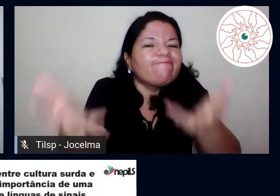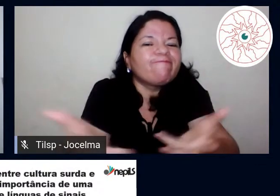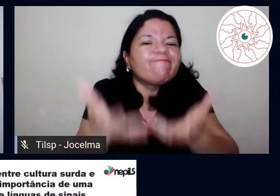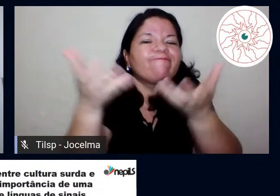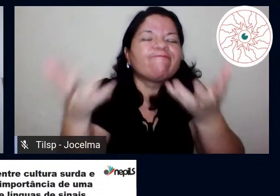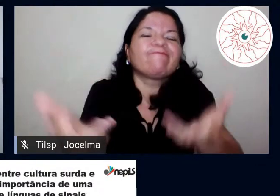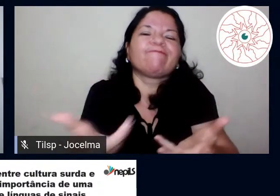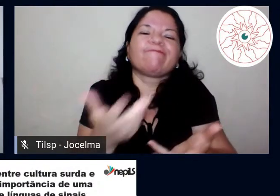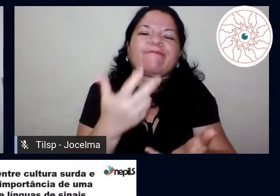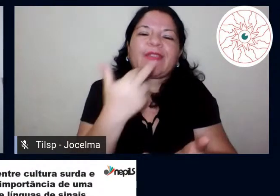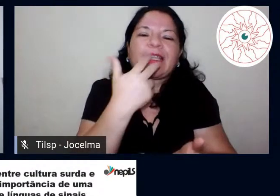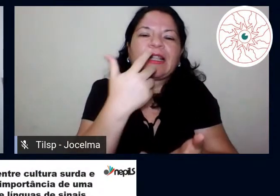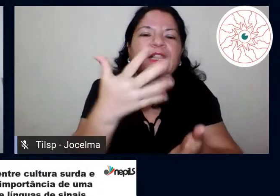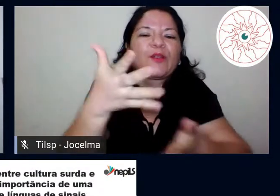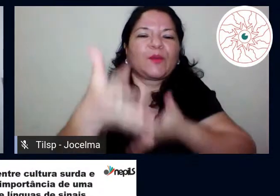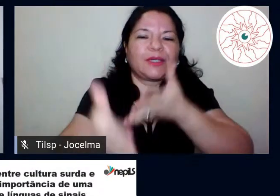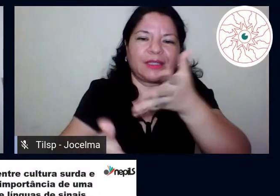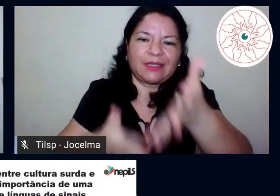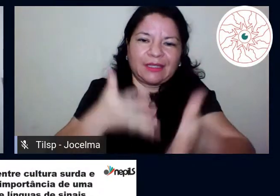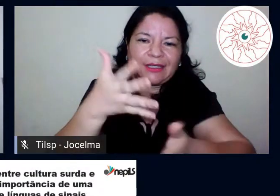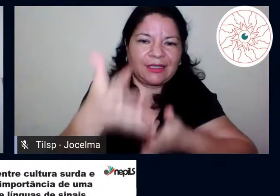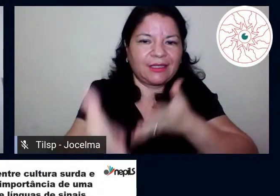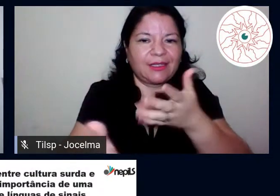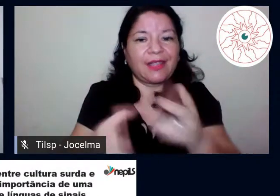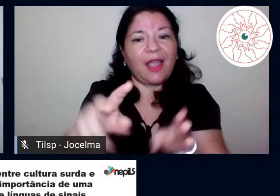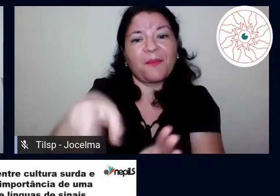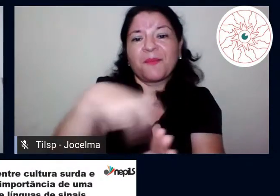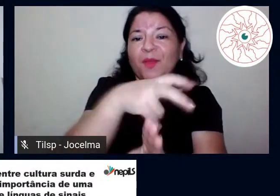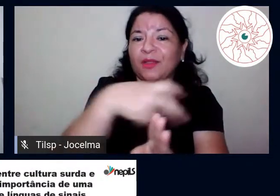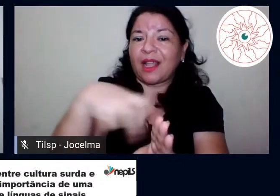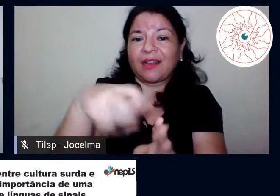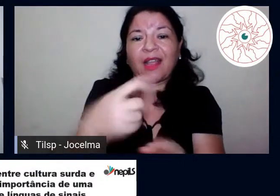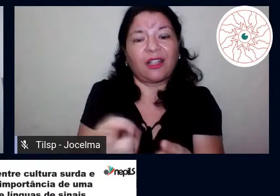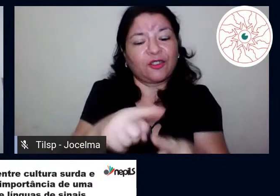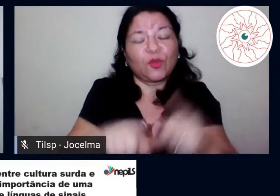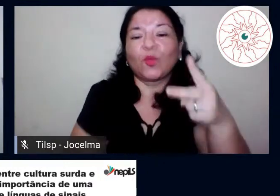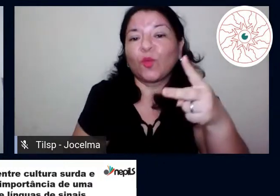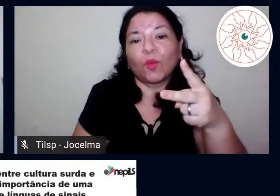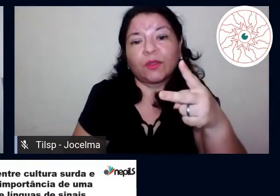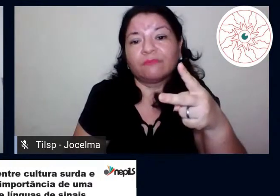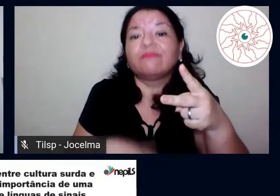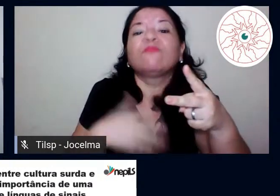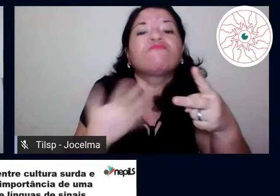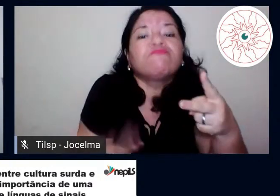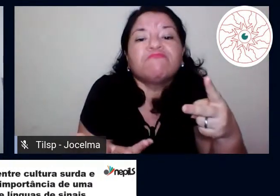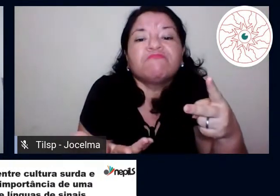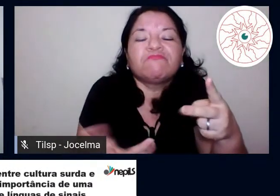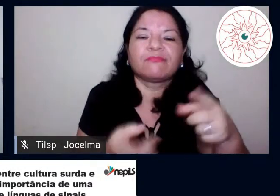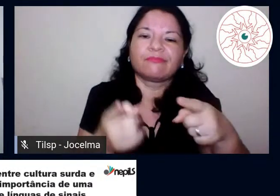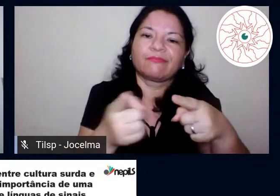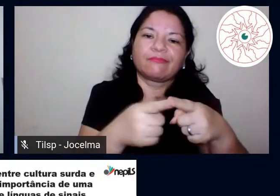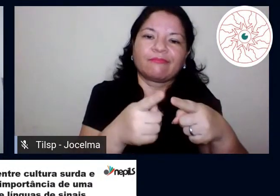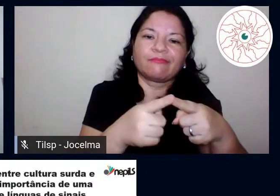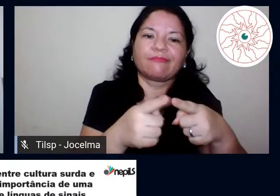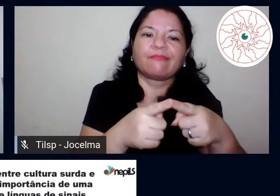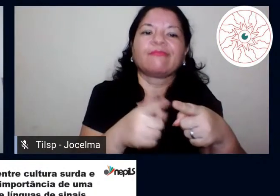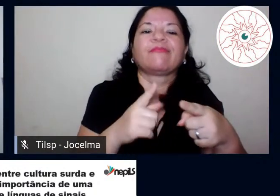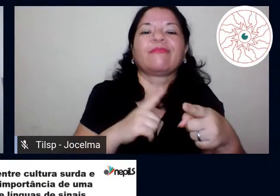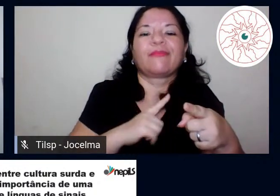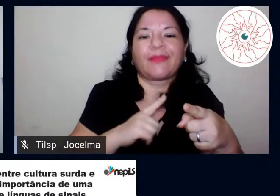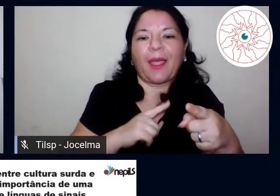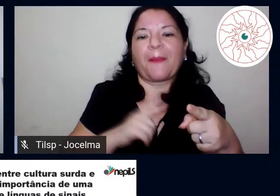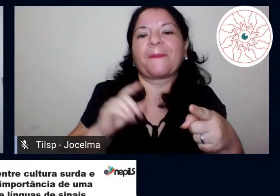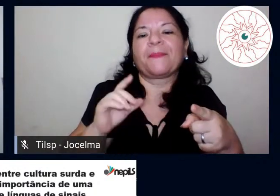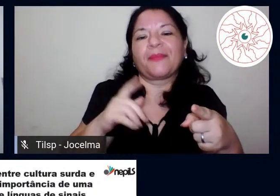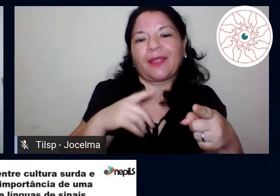língua de sinais em suas duas modalidades de execução, ou seja, a modalidade falada e a escrita,